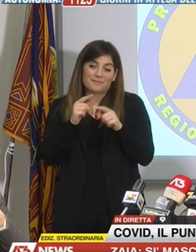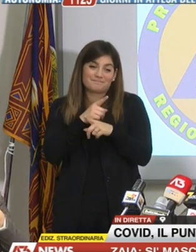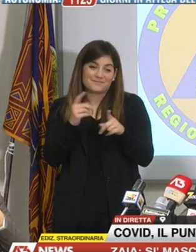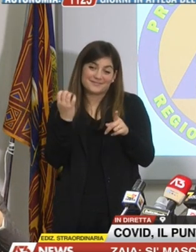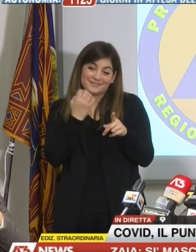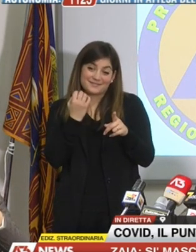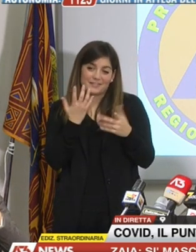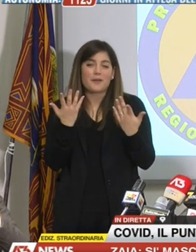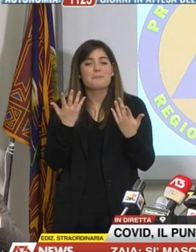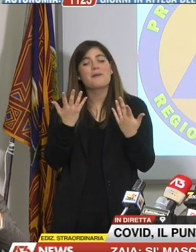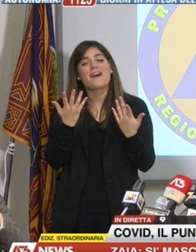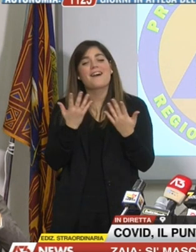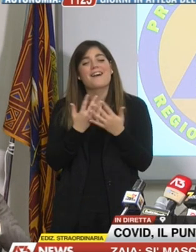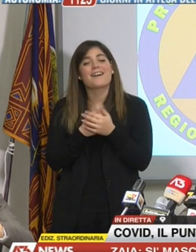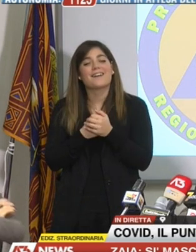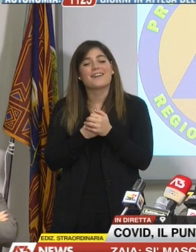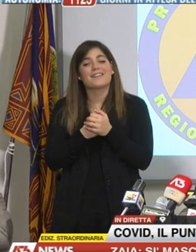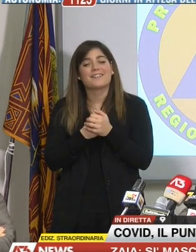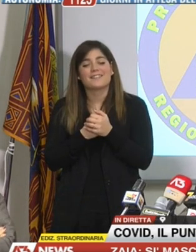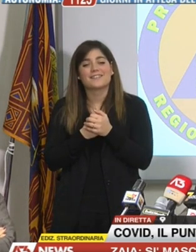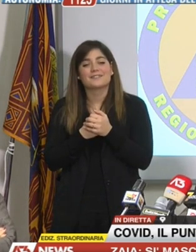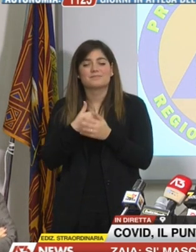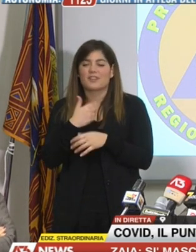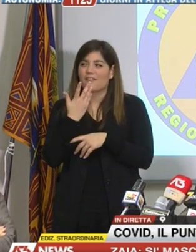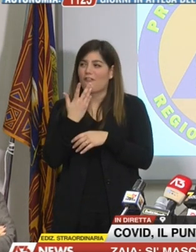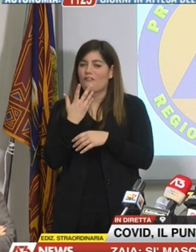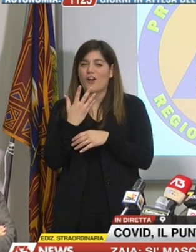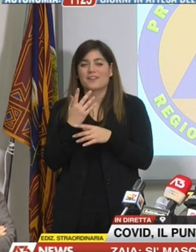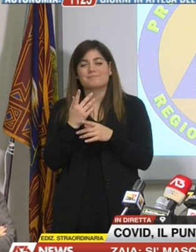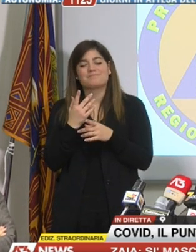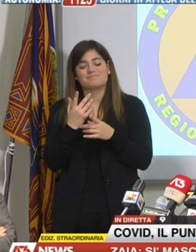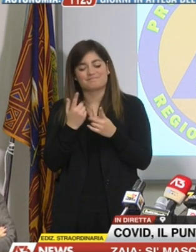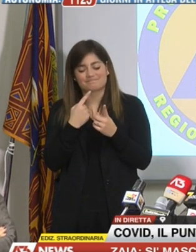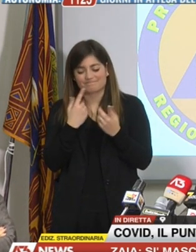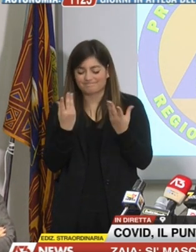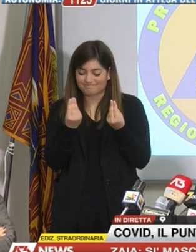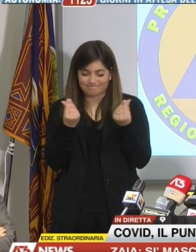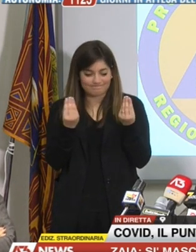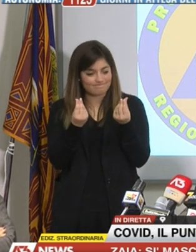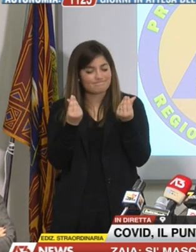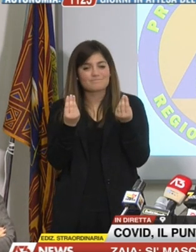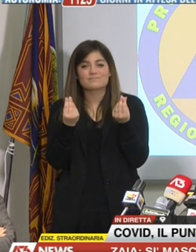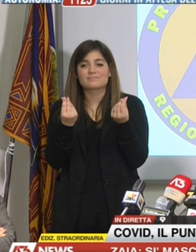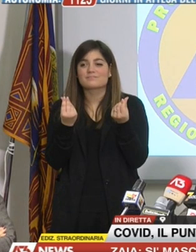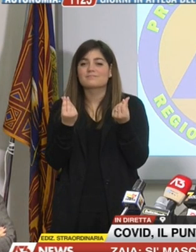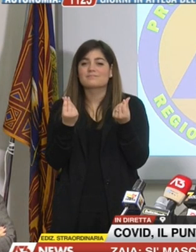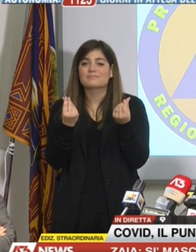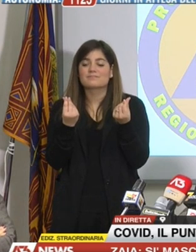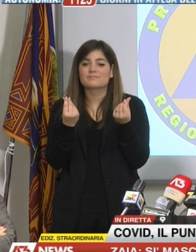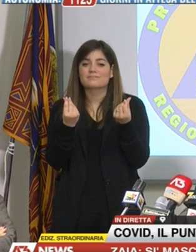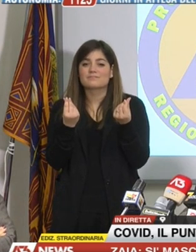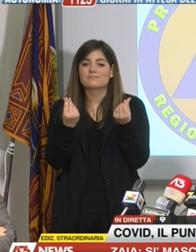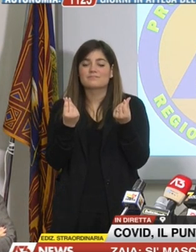vecchio detto che dice in guerra, cioè adesso evitiamo di citare le guerre, cioè noi come si può dire, non andiamo allo scambio di